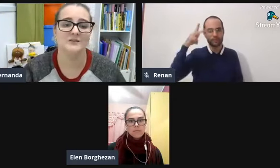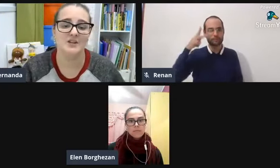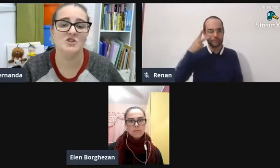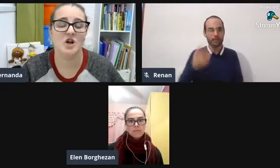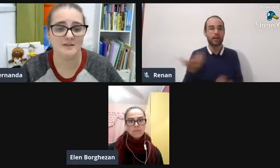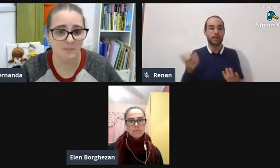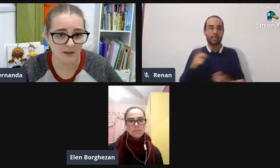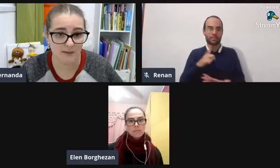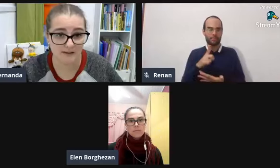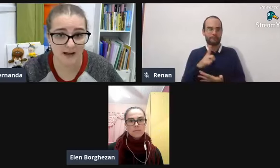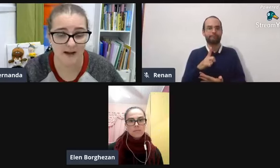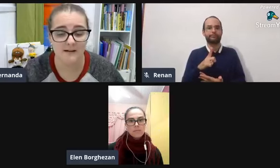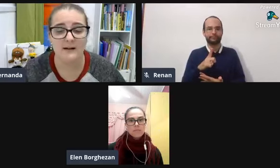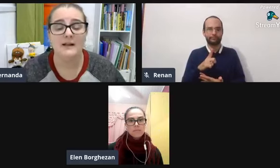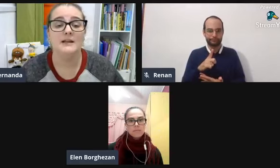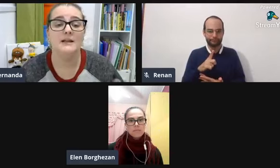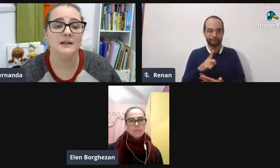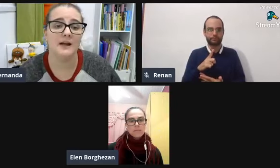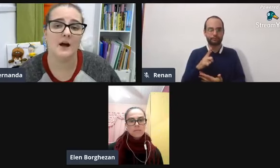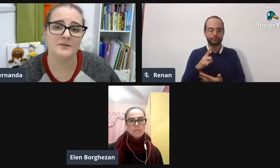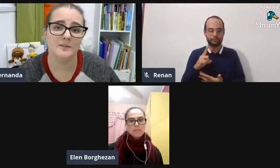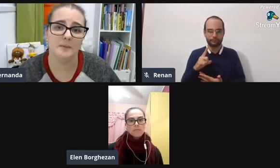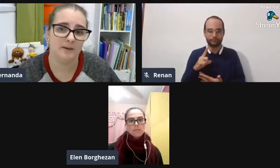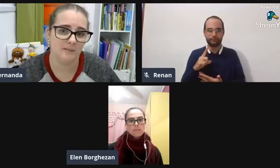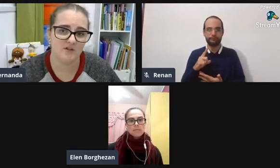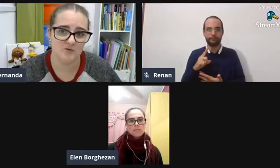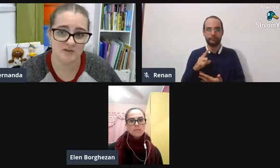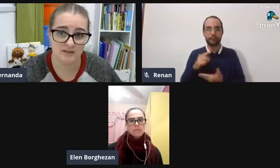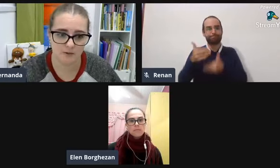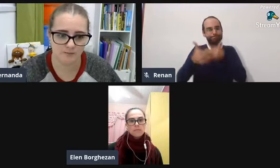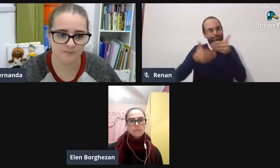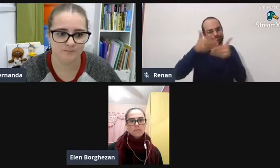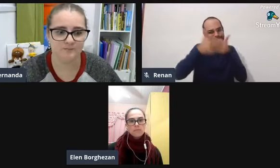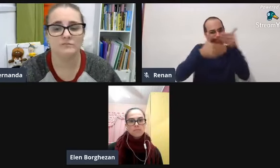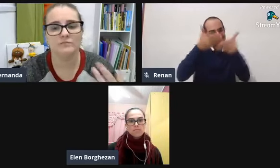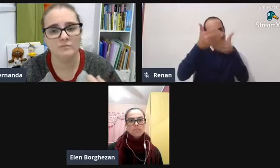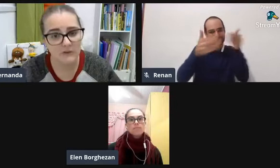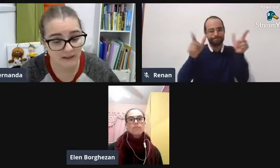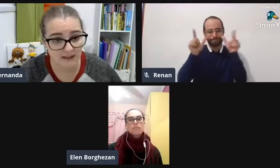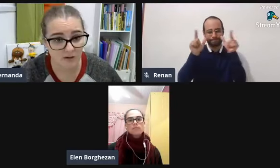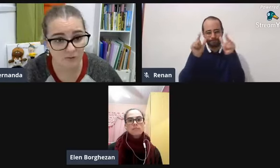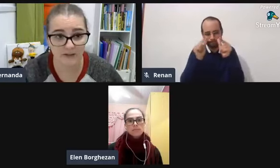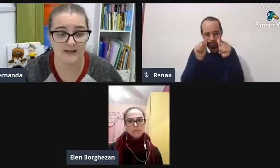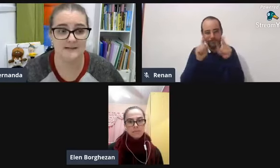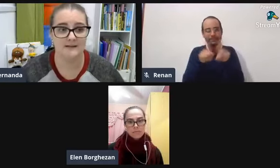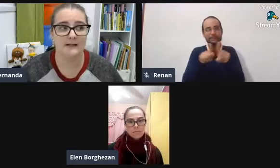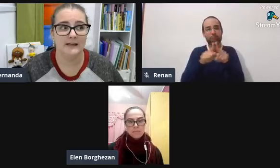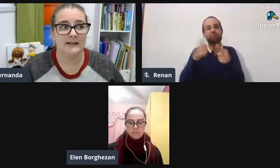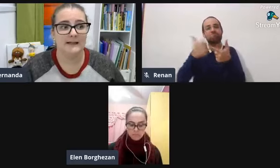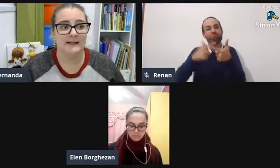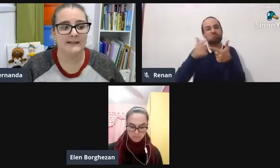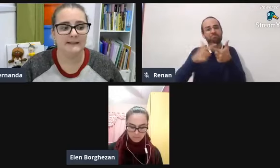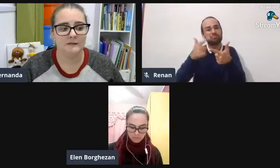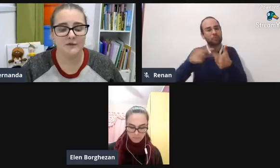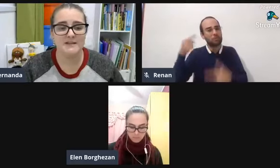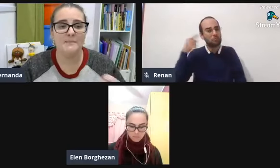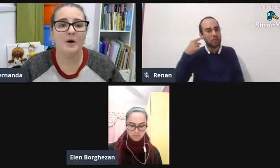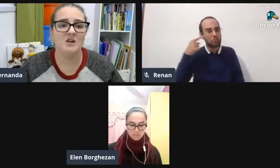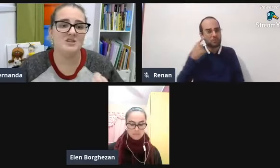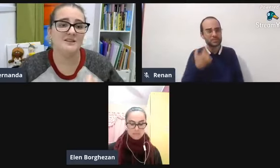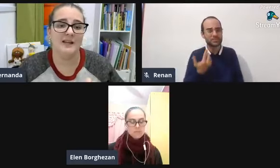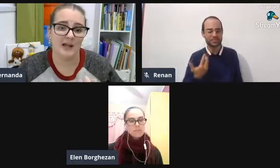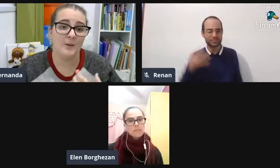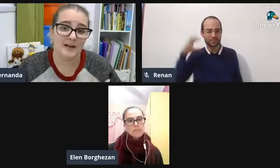em razão da retinose pigmentar, e causa problemas de audição. O que acontece?